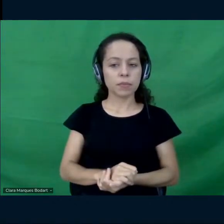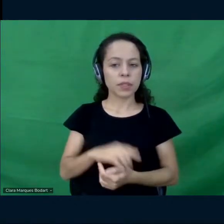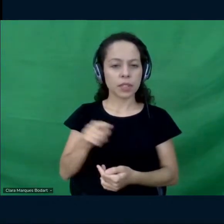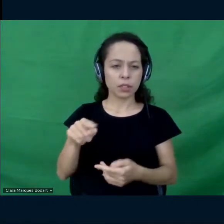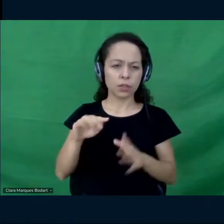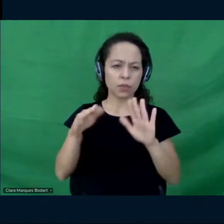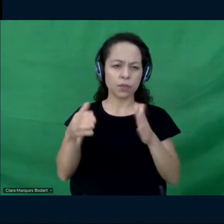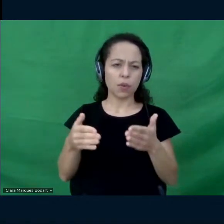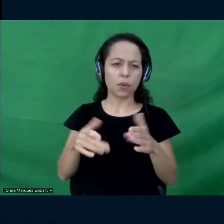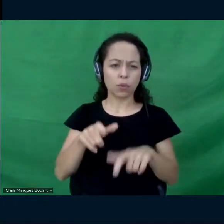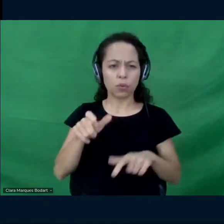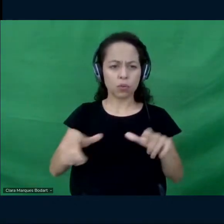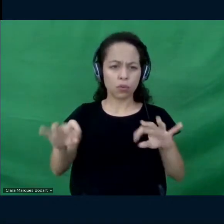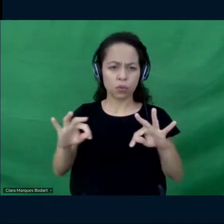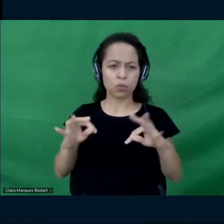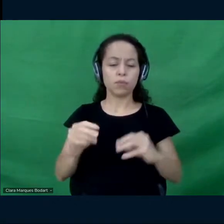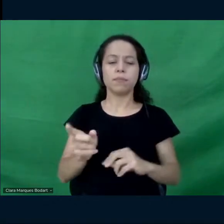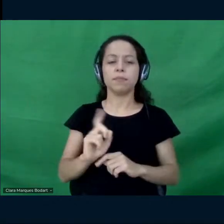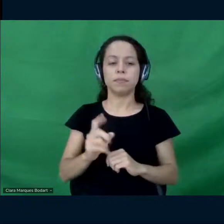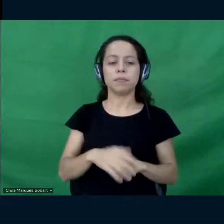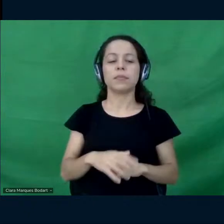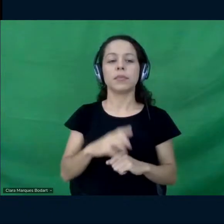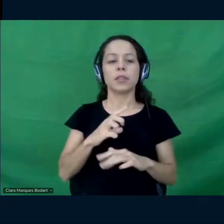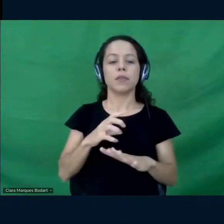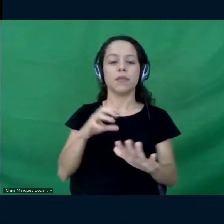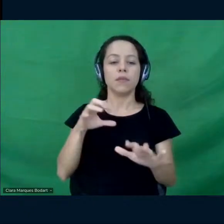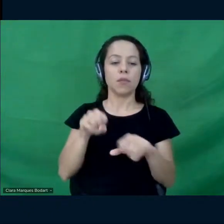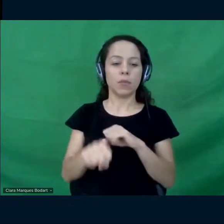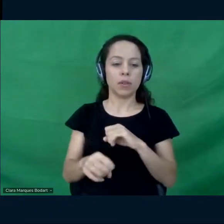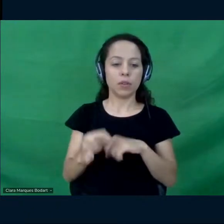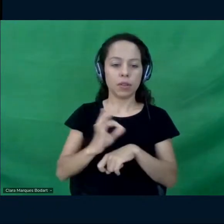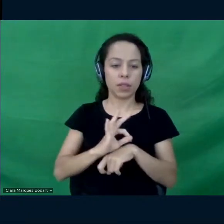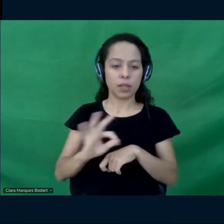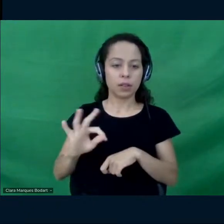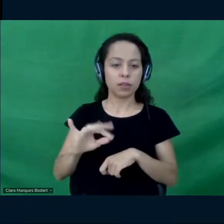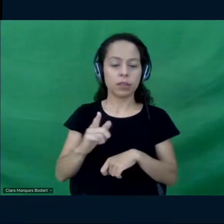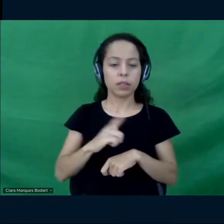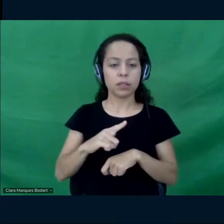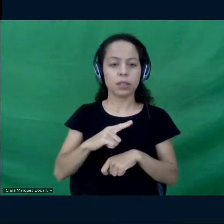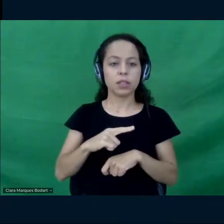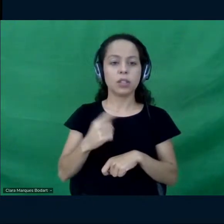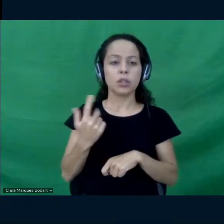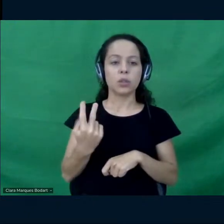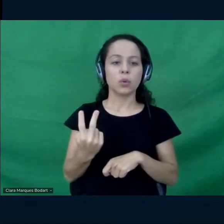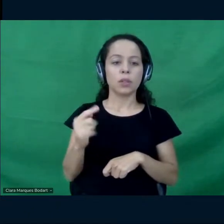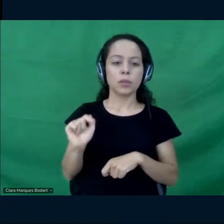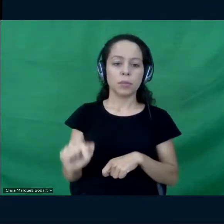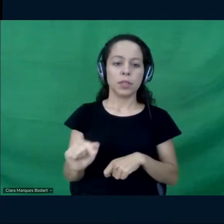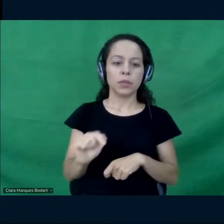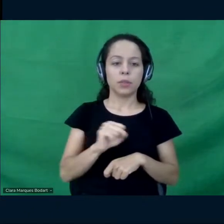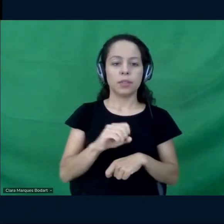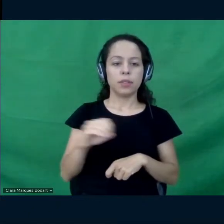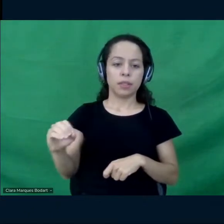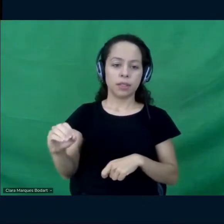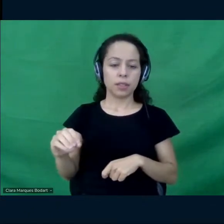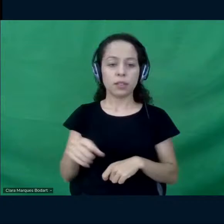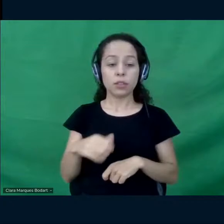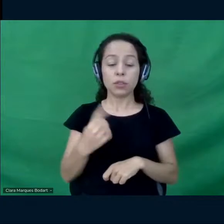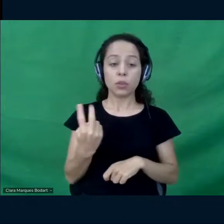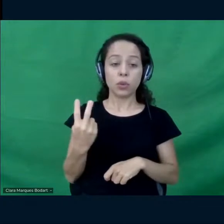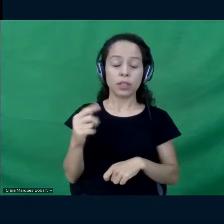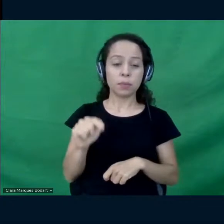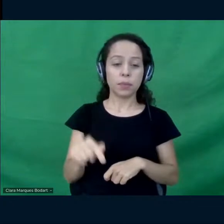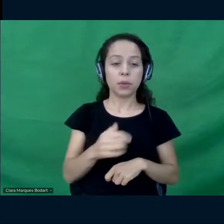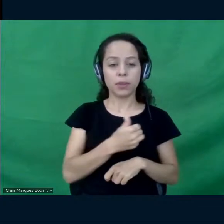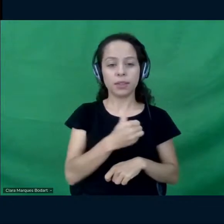todos. Para a formação técnica e profissional, ela é de 2.100. Podendo ser de